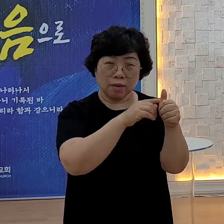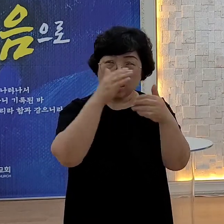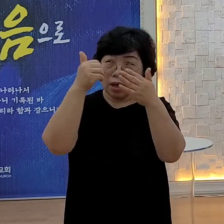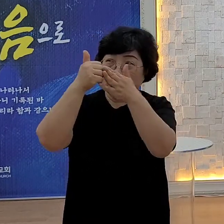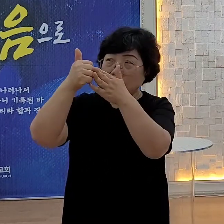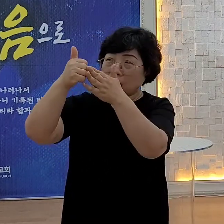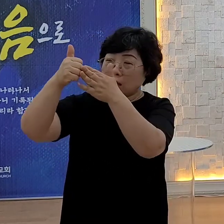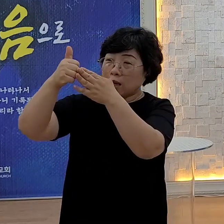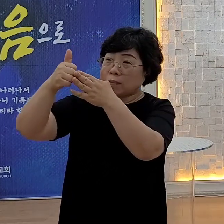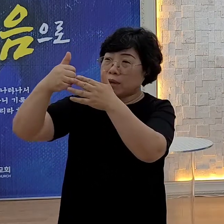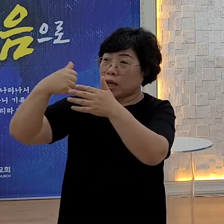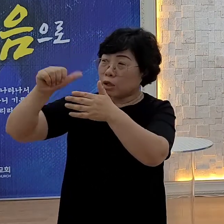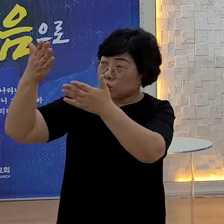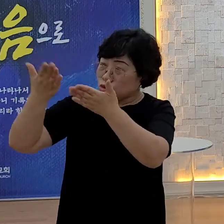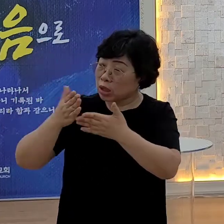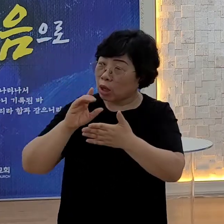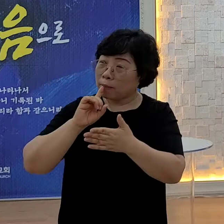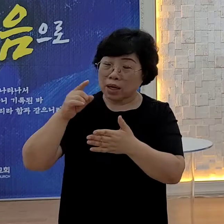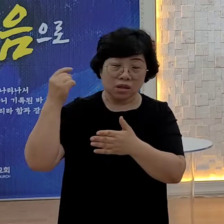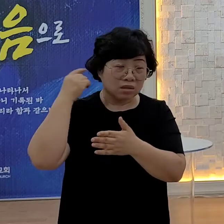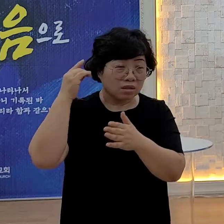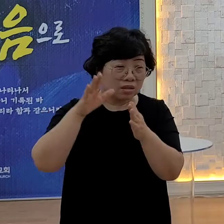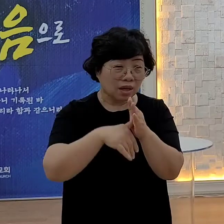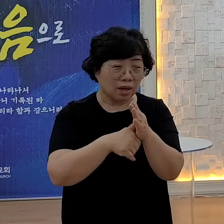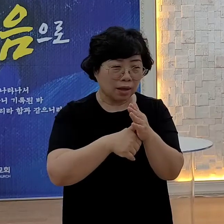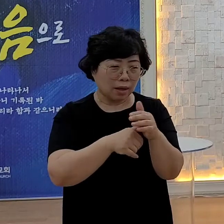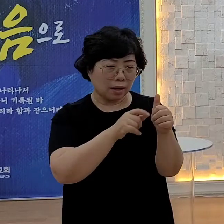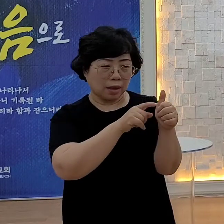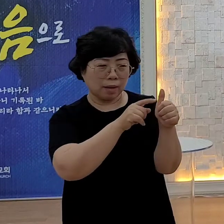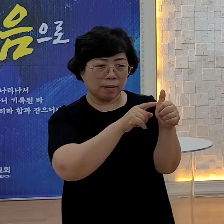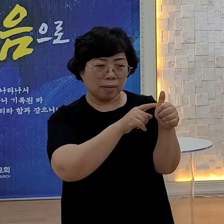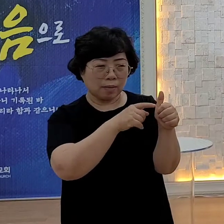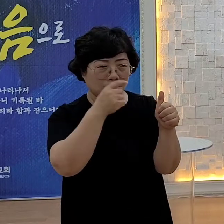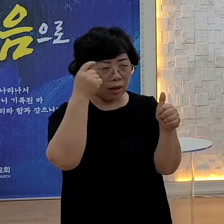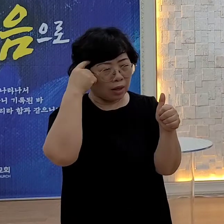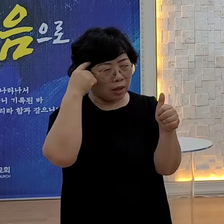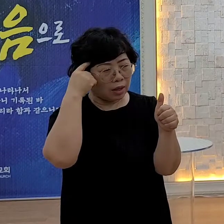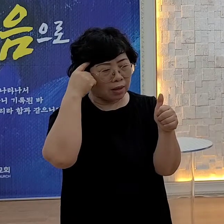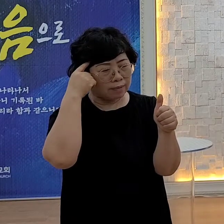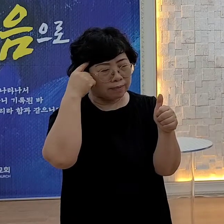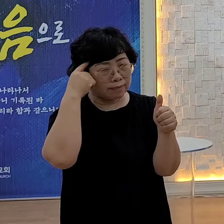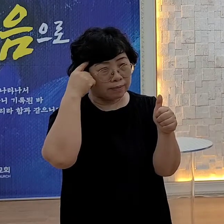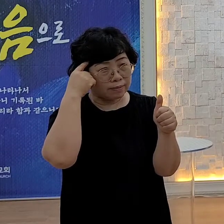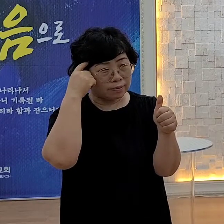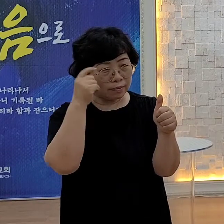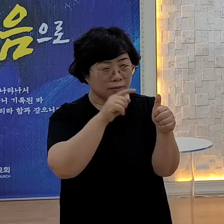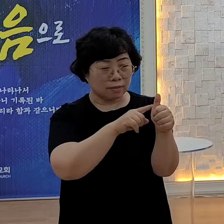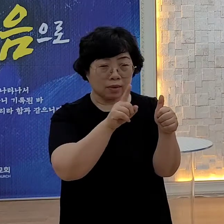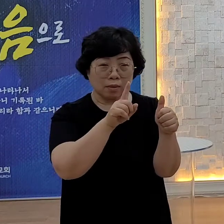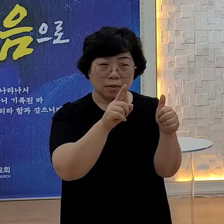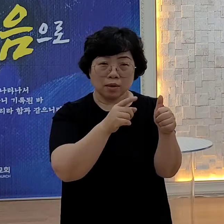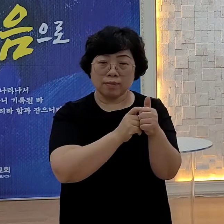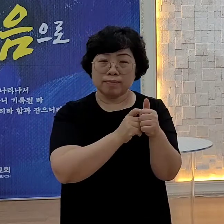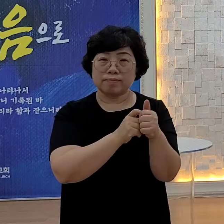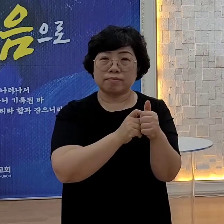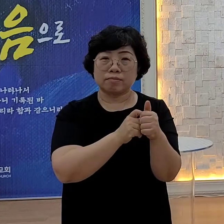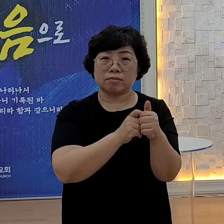아내가 90세인데 아들 줄게. 그러면 내가 생각하고 싶은 대로 생각했을 경우에 어떤 반응이 나오는 게